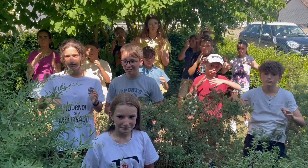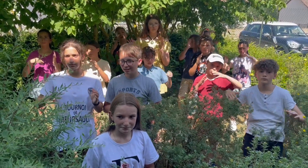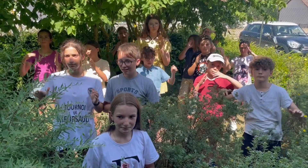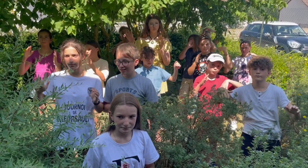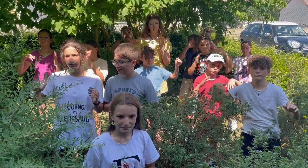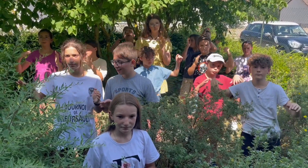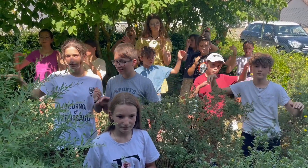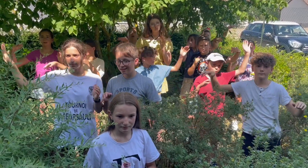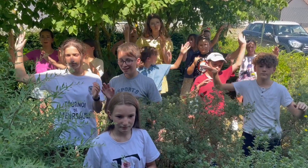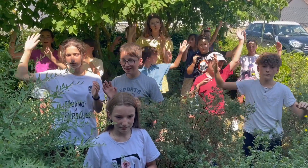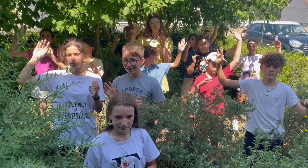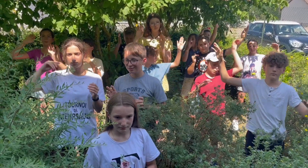La la la la la la.